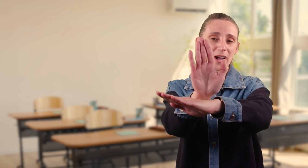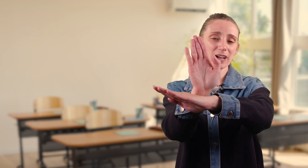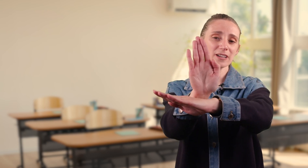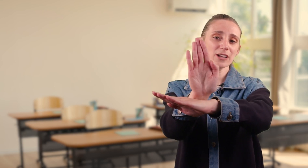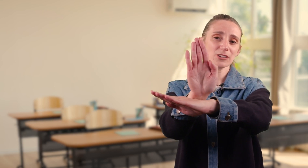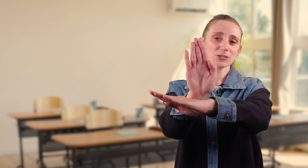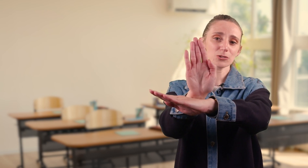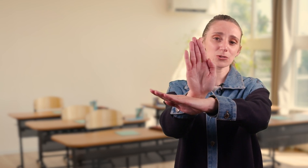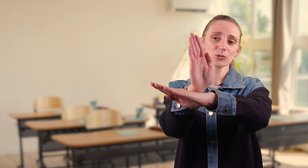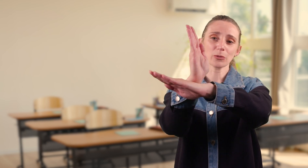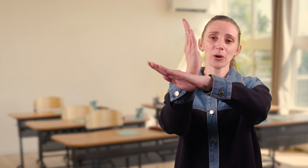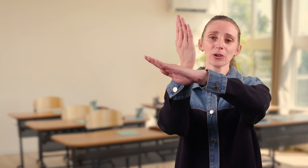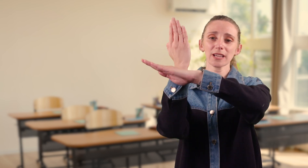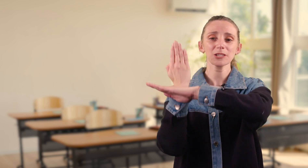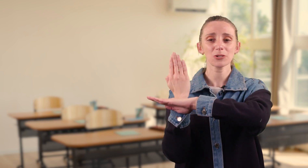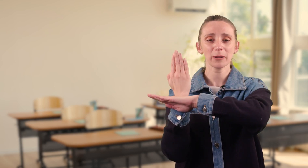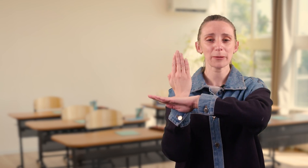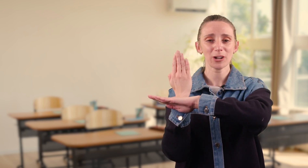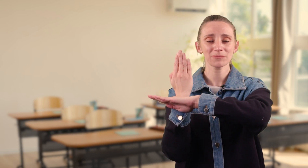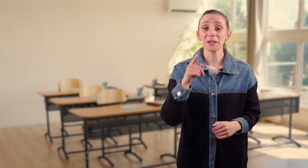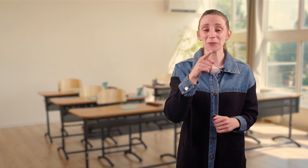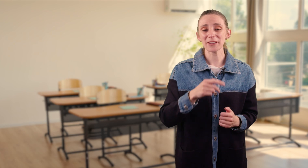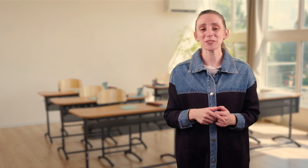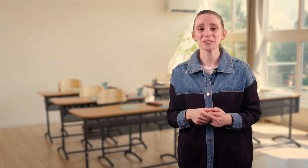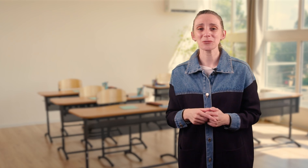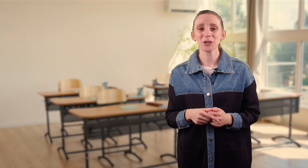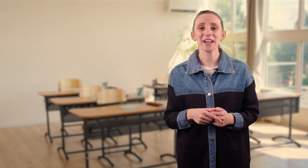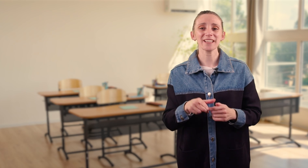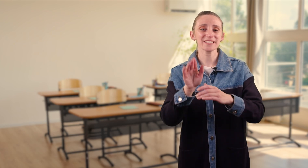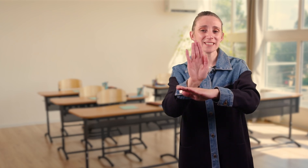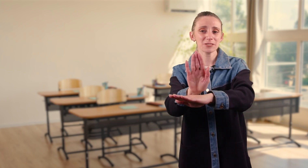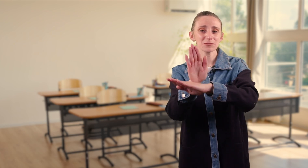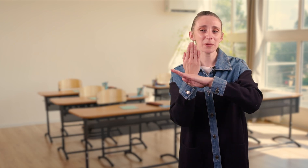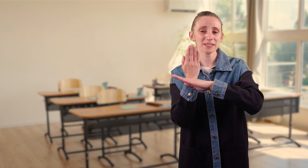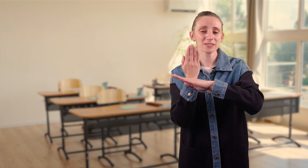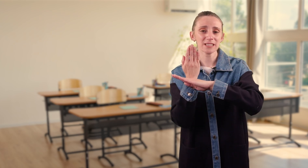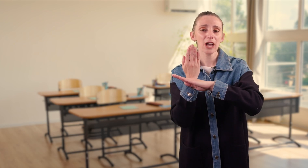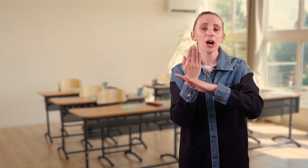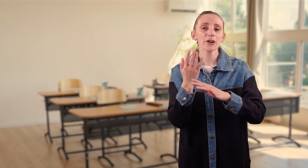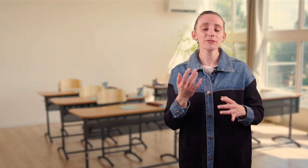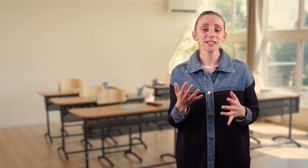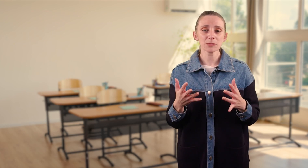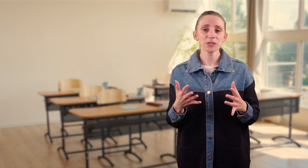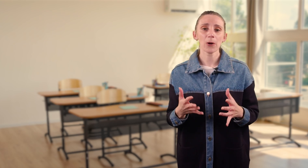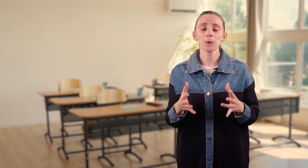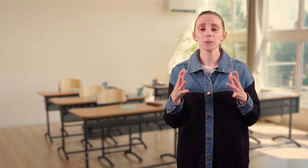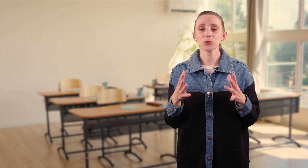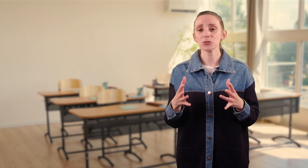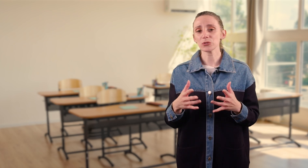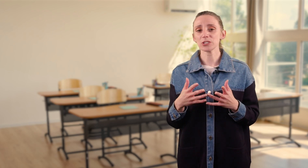miroir, je le prends et je l'emmène à moi. Donc, à votre tour, essayez de vous présenter en vous inspirant de ce que j'ai